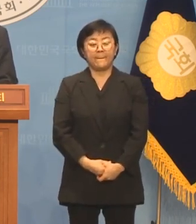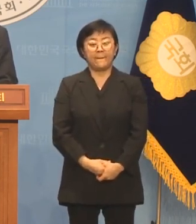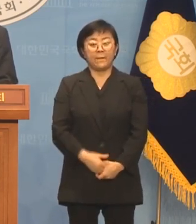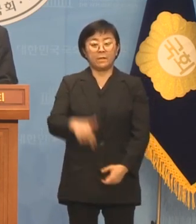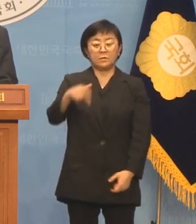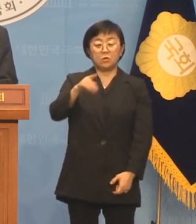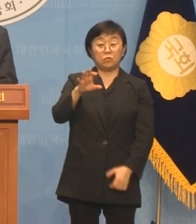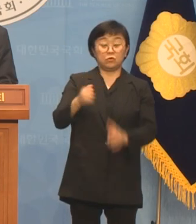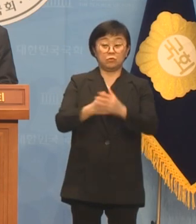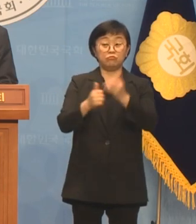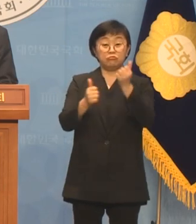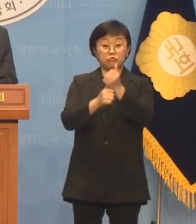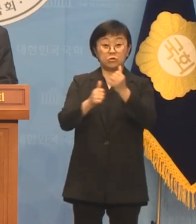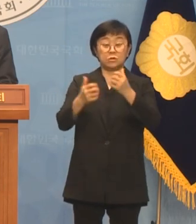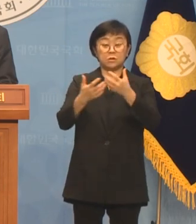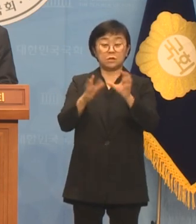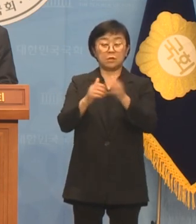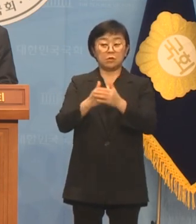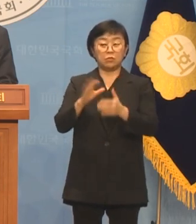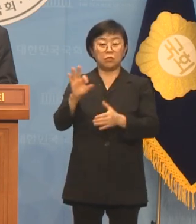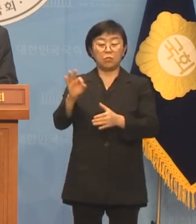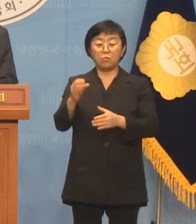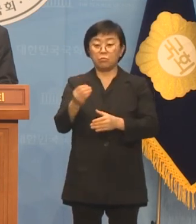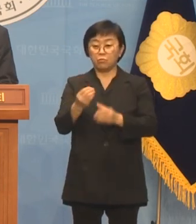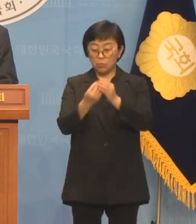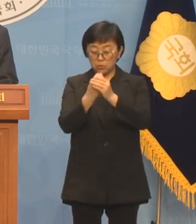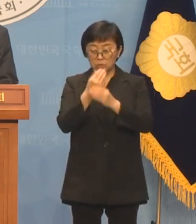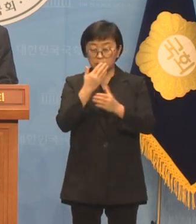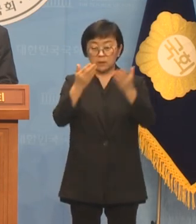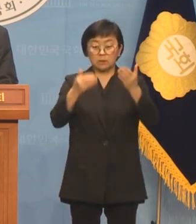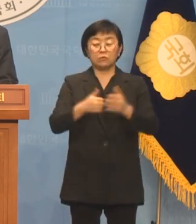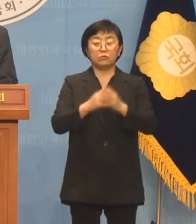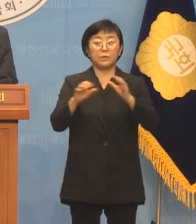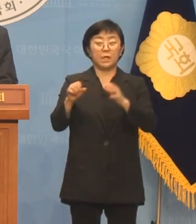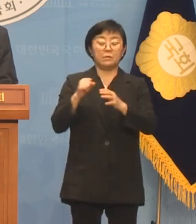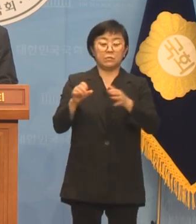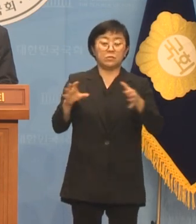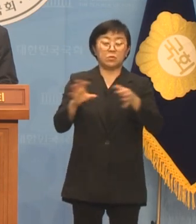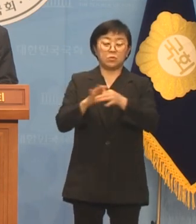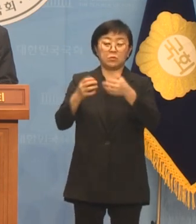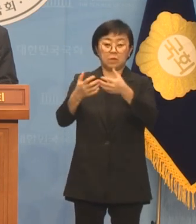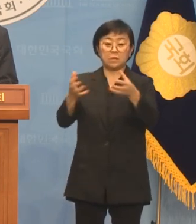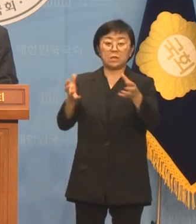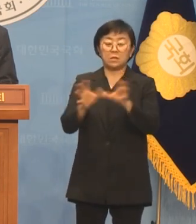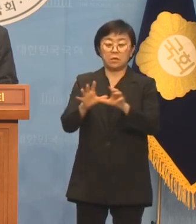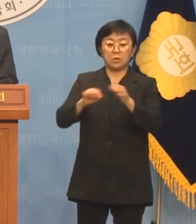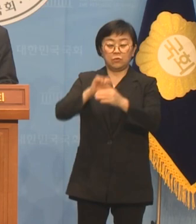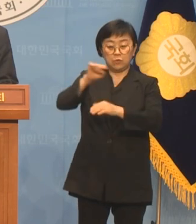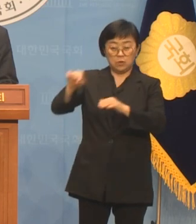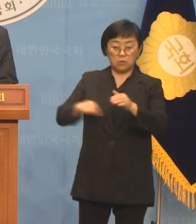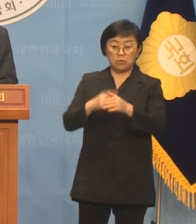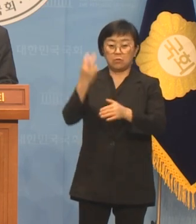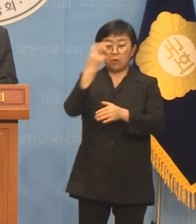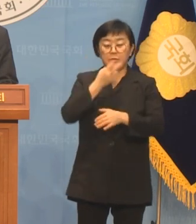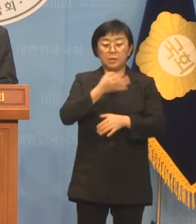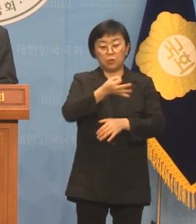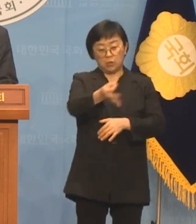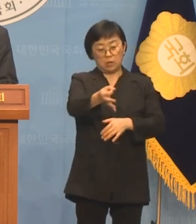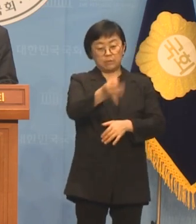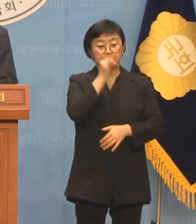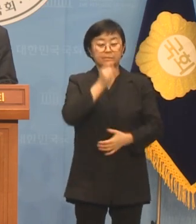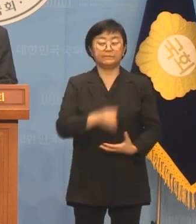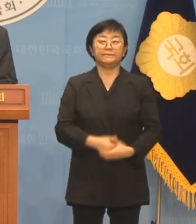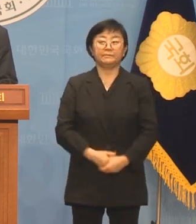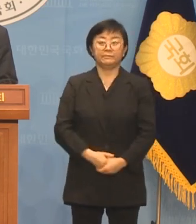정우태 국회 부의장은 돈 봉투를 봤더니 국민의힘 소속 단체장은 뒷돈으로 관리비를 낸 것입니까?